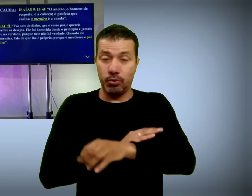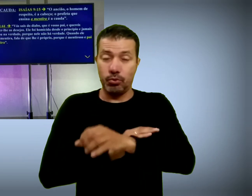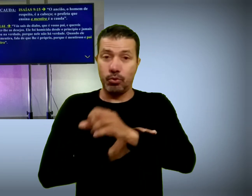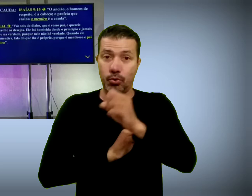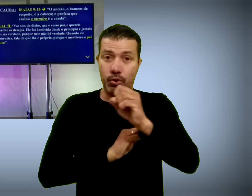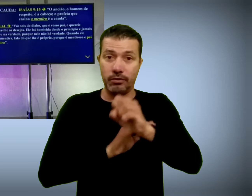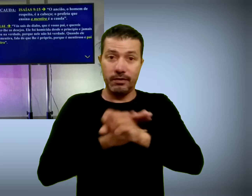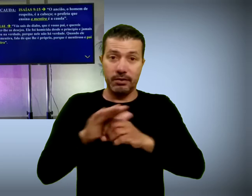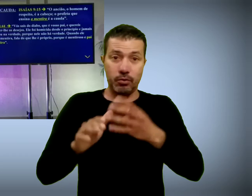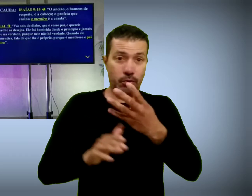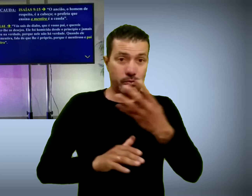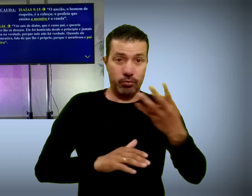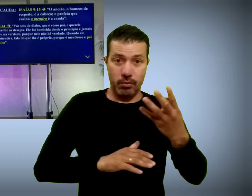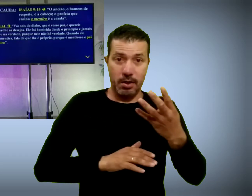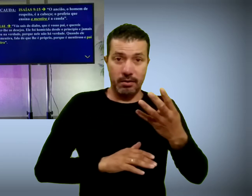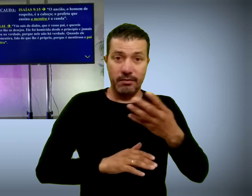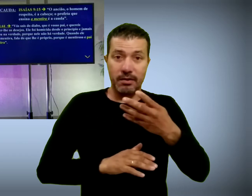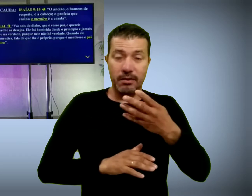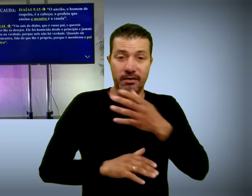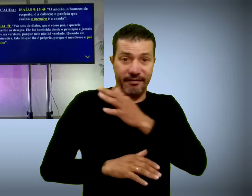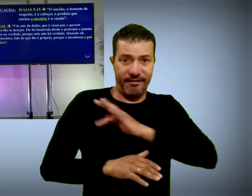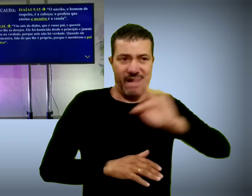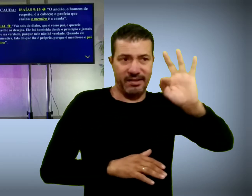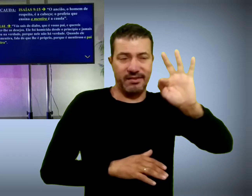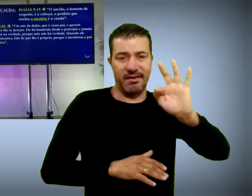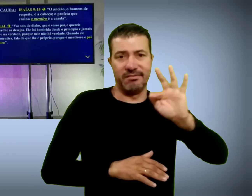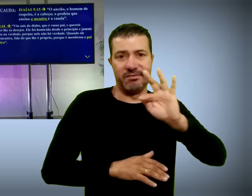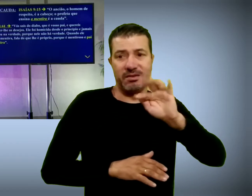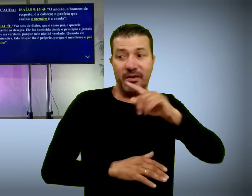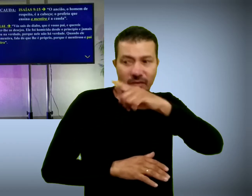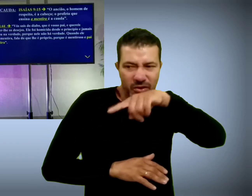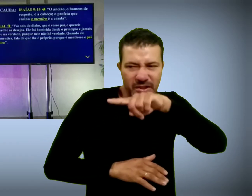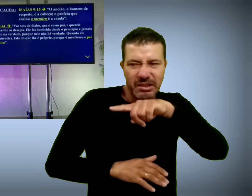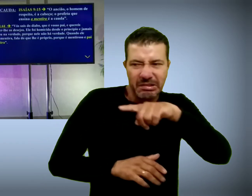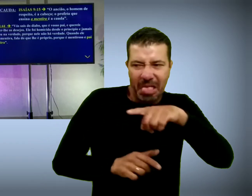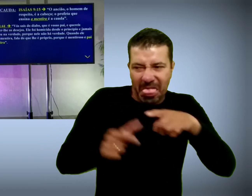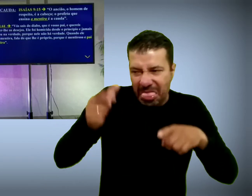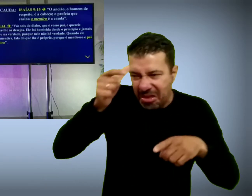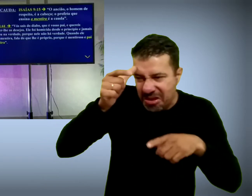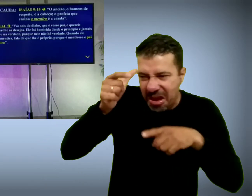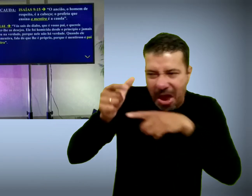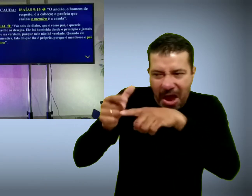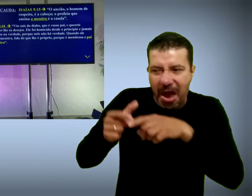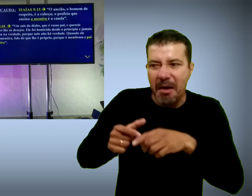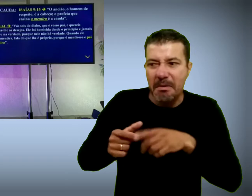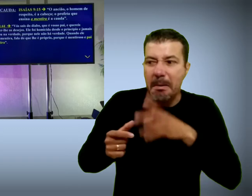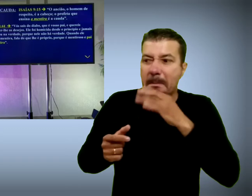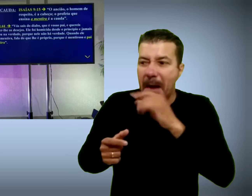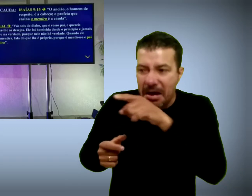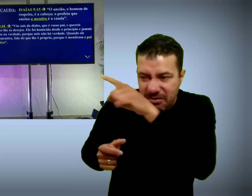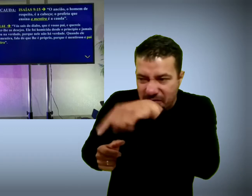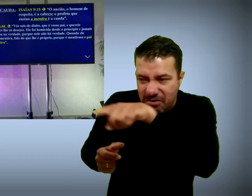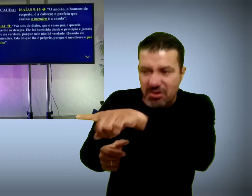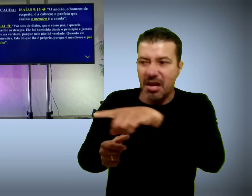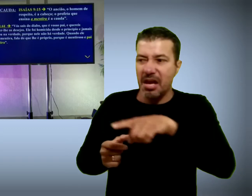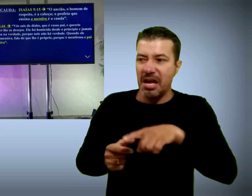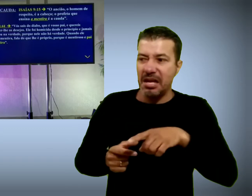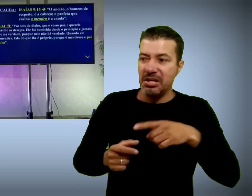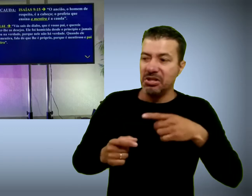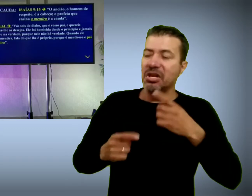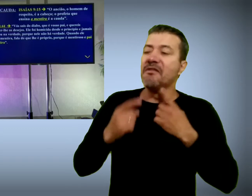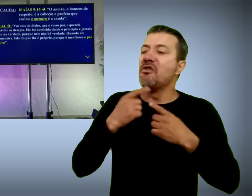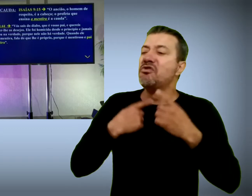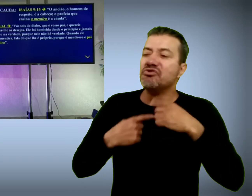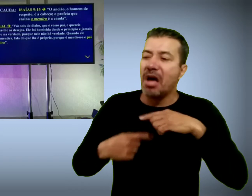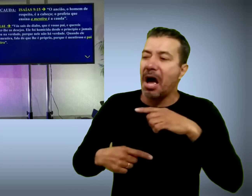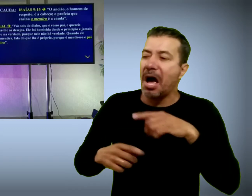falando lá aos fariseus, Jesus disse: vós sois do diabo, que é vosso pai, e quereis satisfazer-lhe os